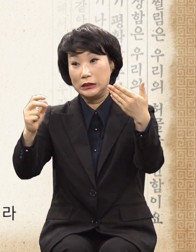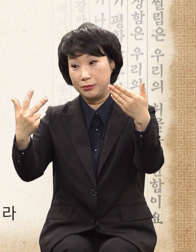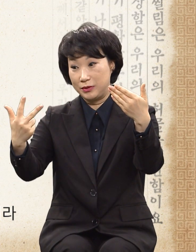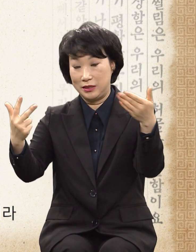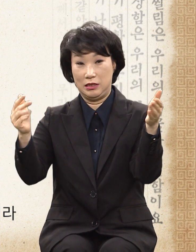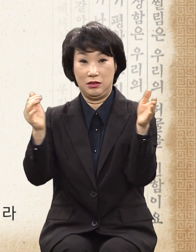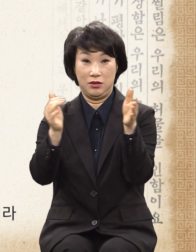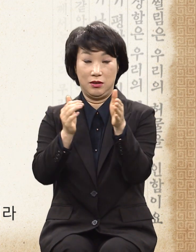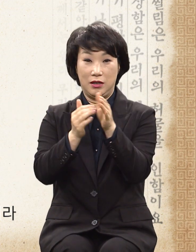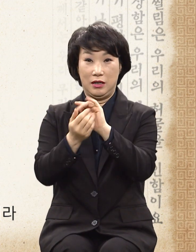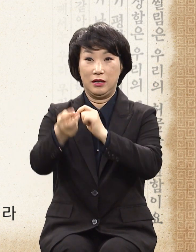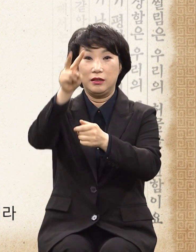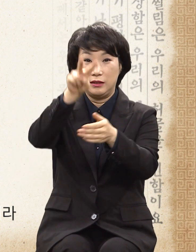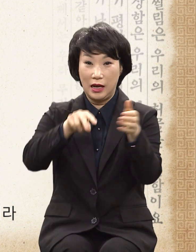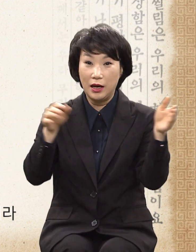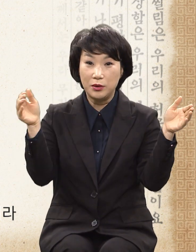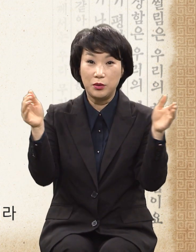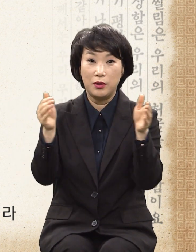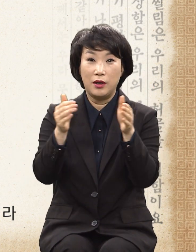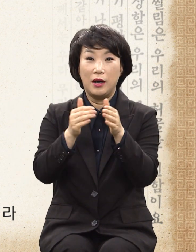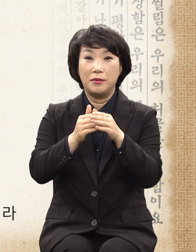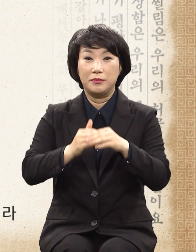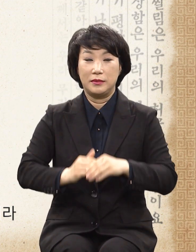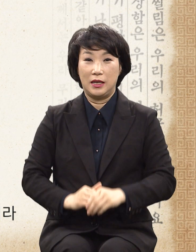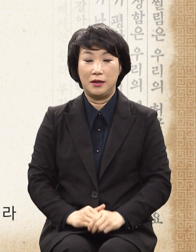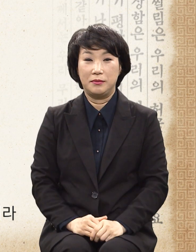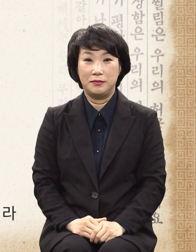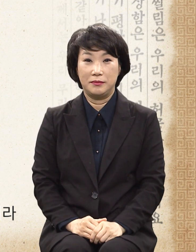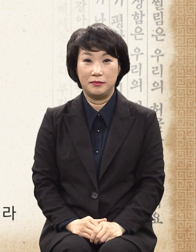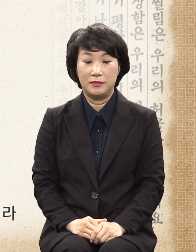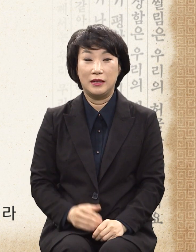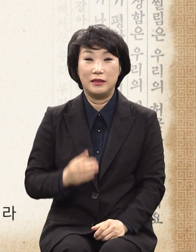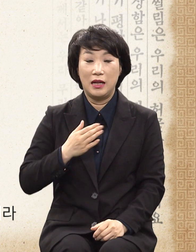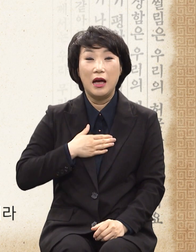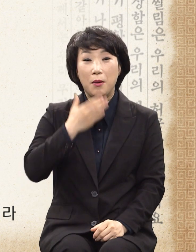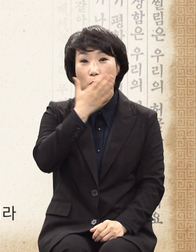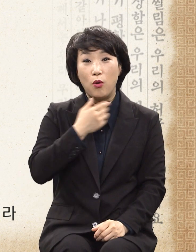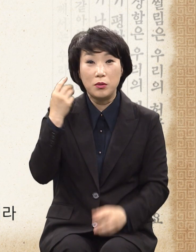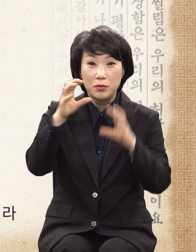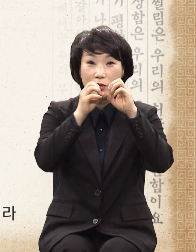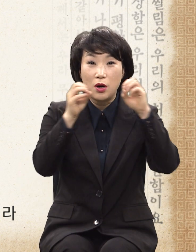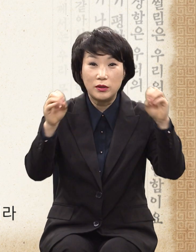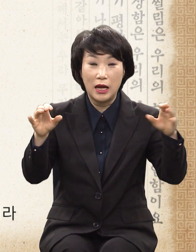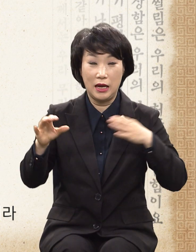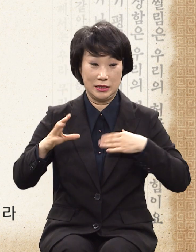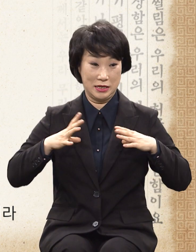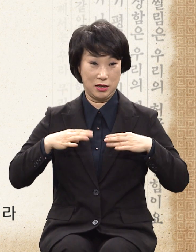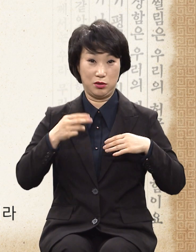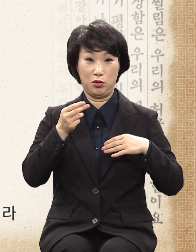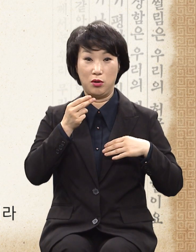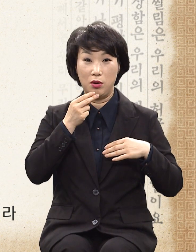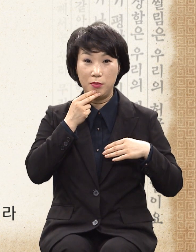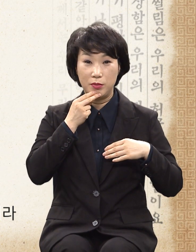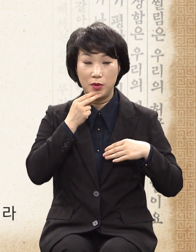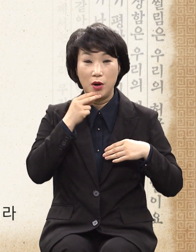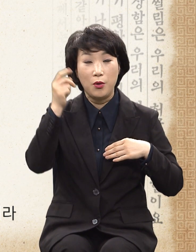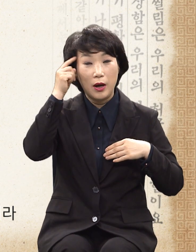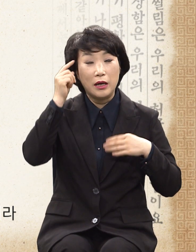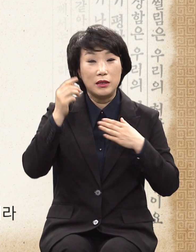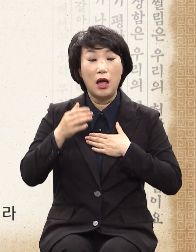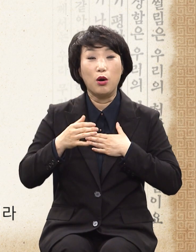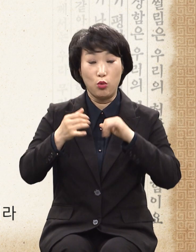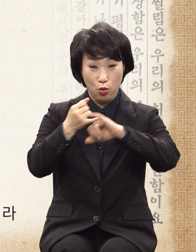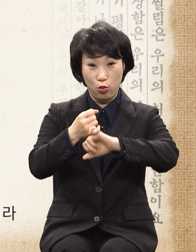16절에서 27절까지를 대독합니다. 내가 복음을 전할지라도 자랑할 것이 없음은